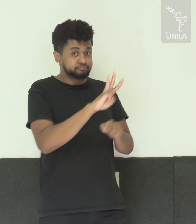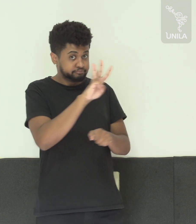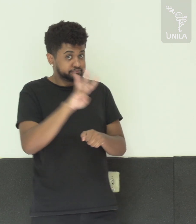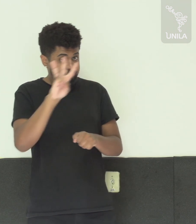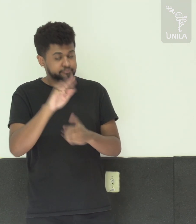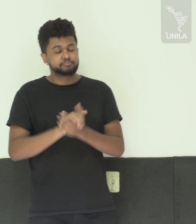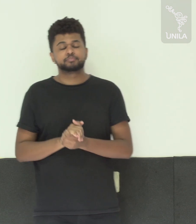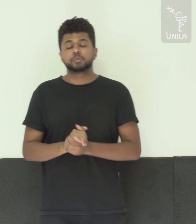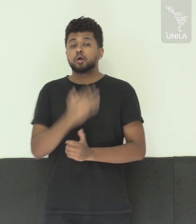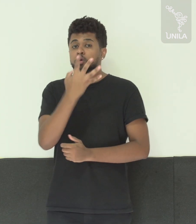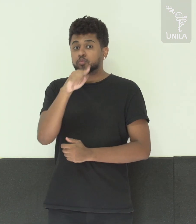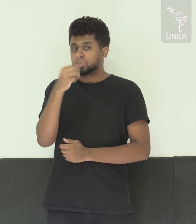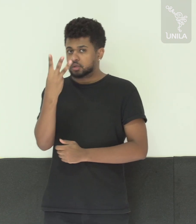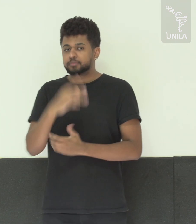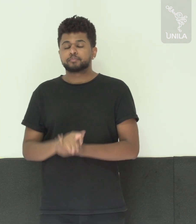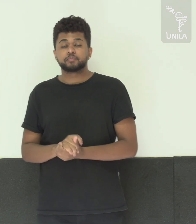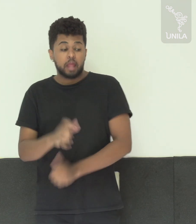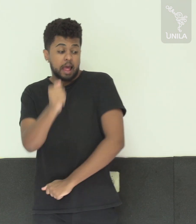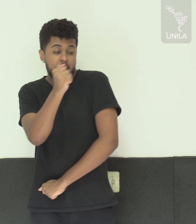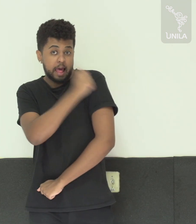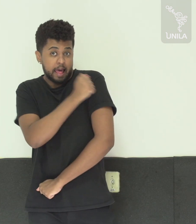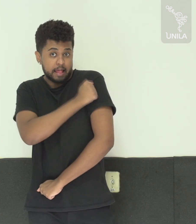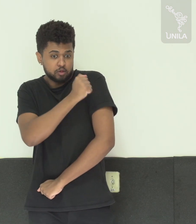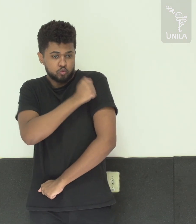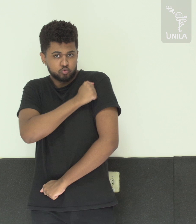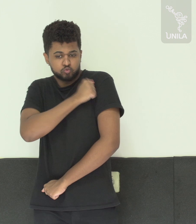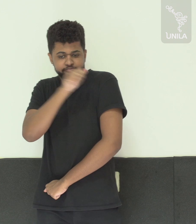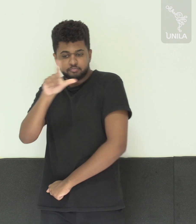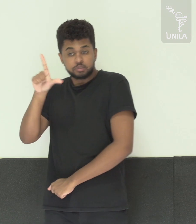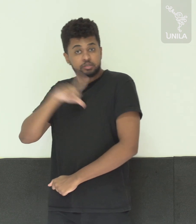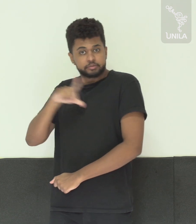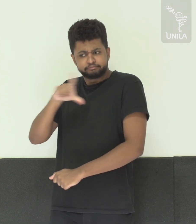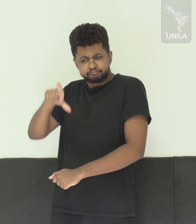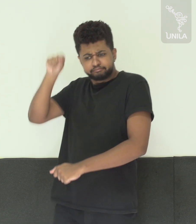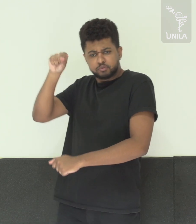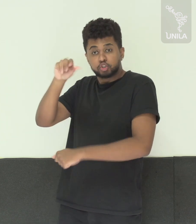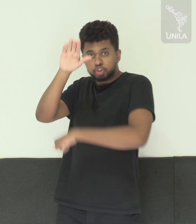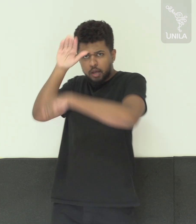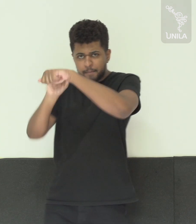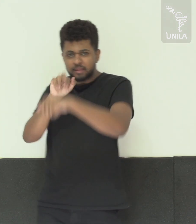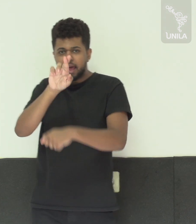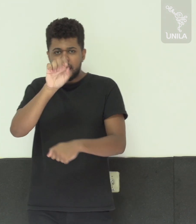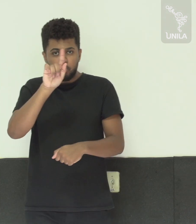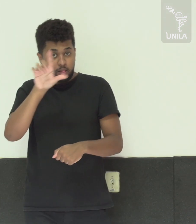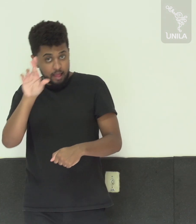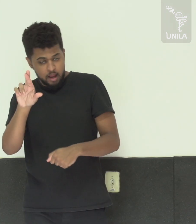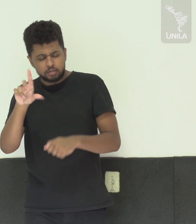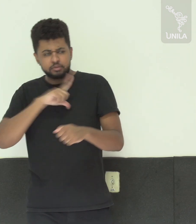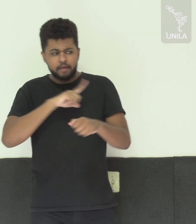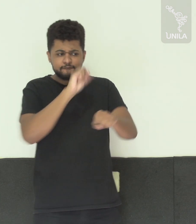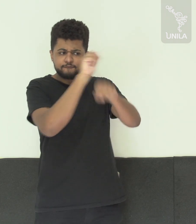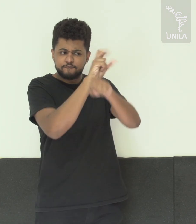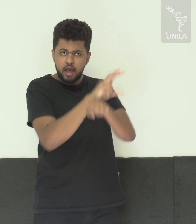4.3. O estudante selecionado na chamada regular em uma de suas opções de vaga